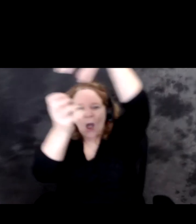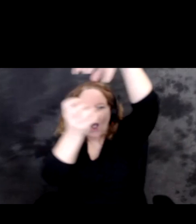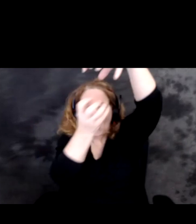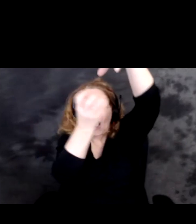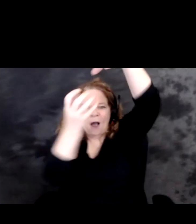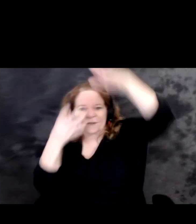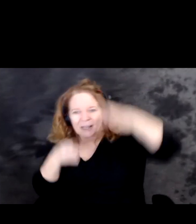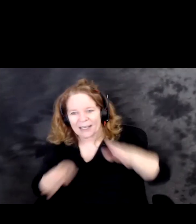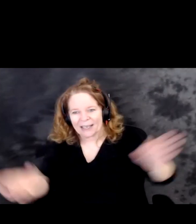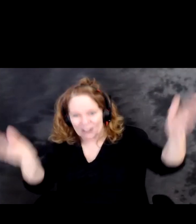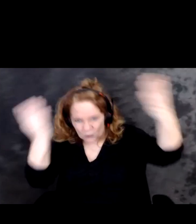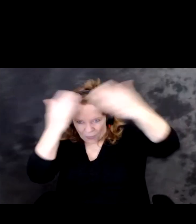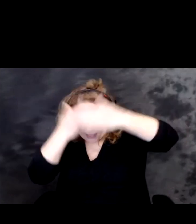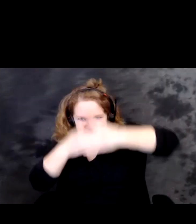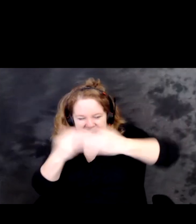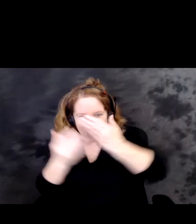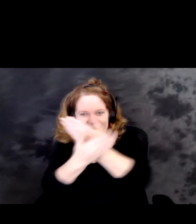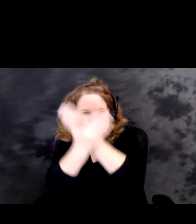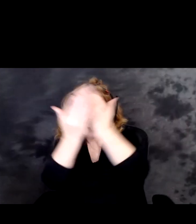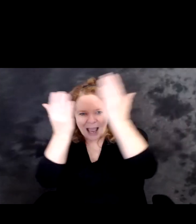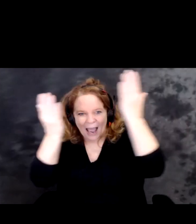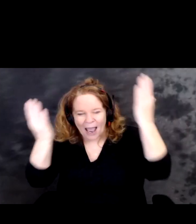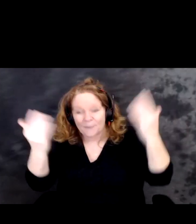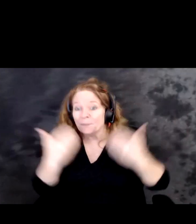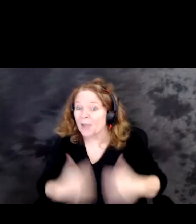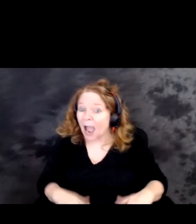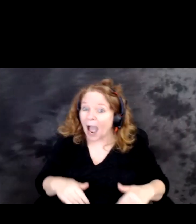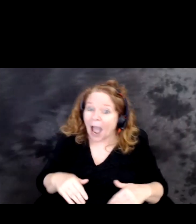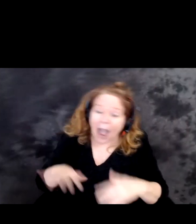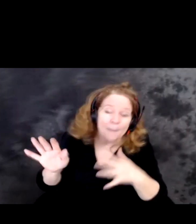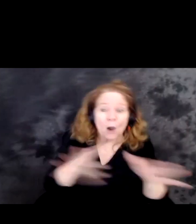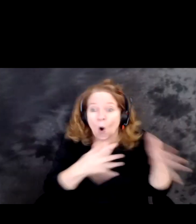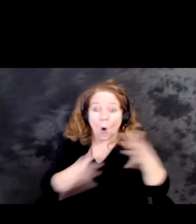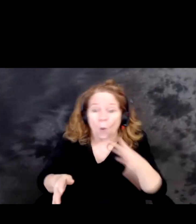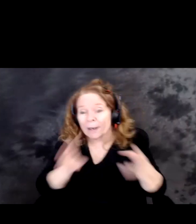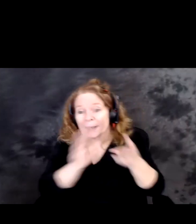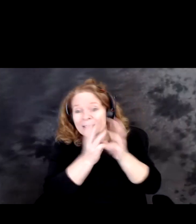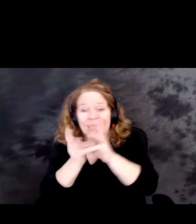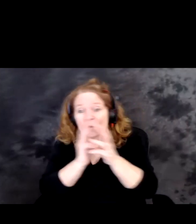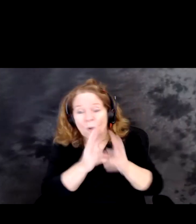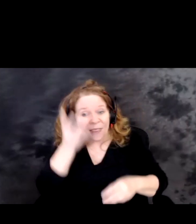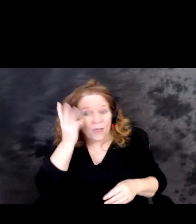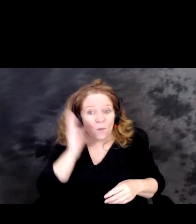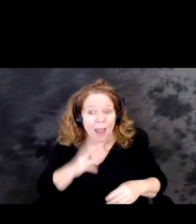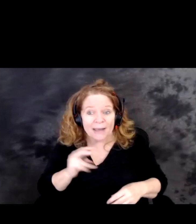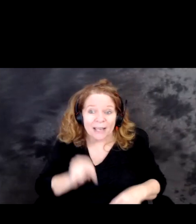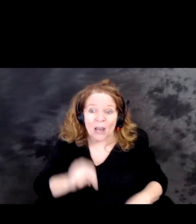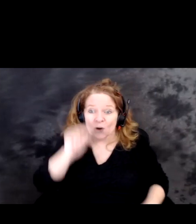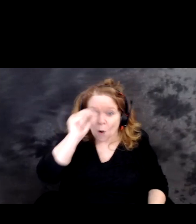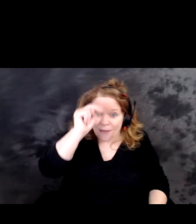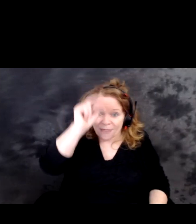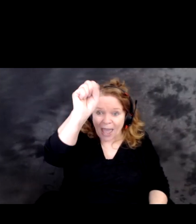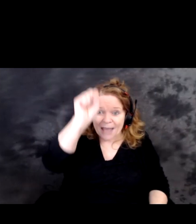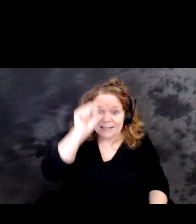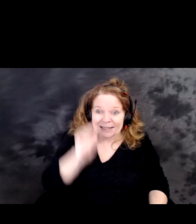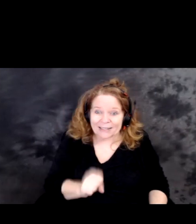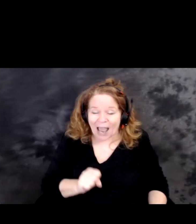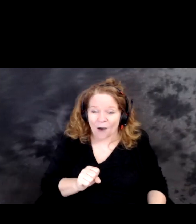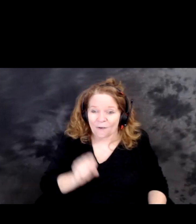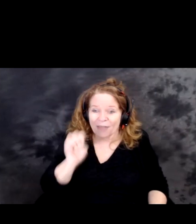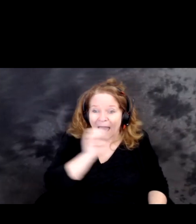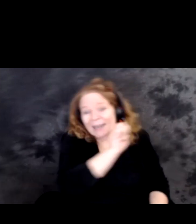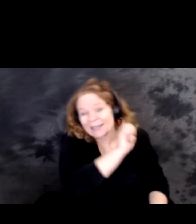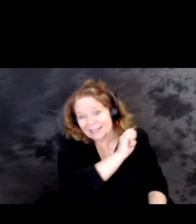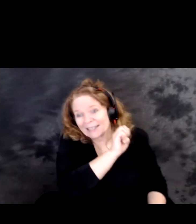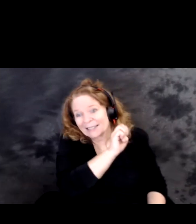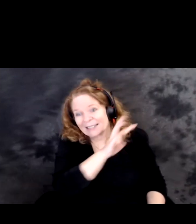Y voló hacia el cielo nocturno. Soy Wendy Weather, Wendy. Norte y sur